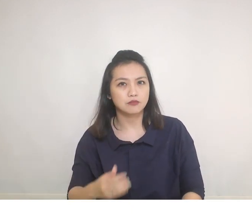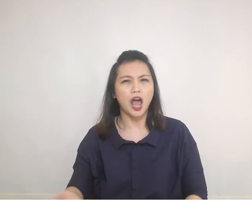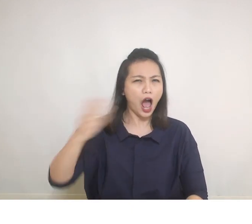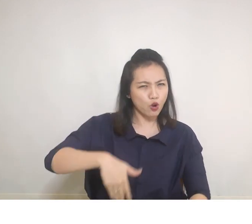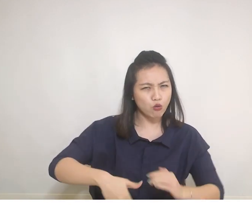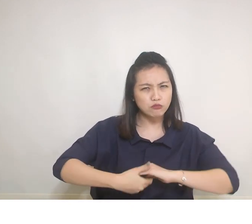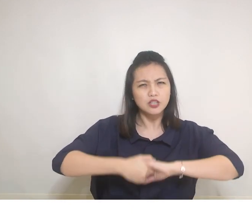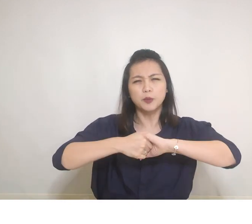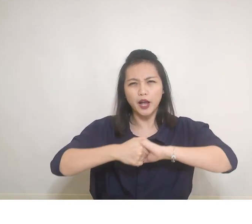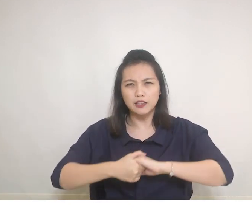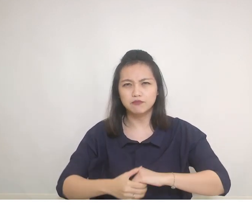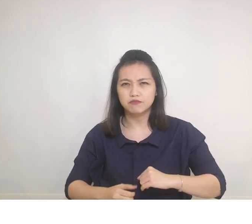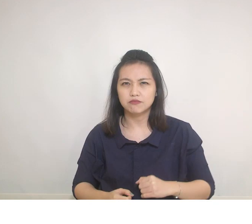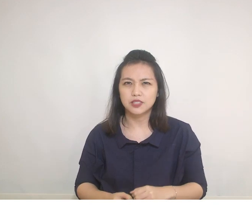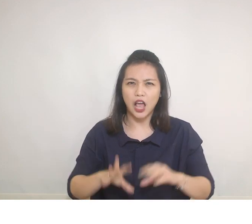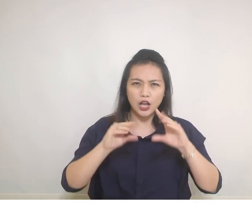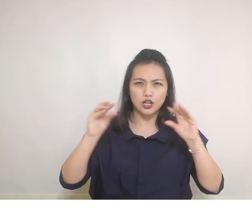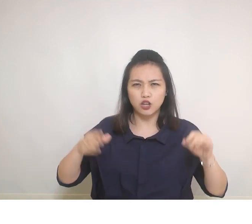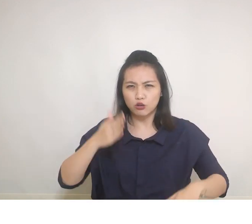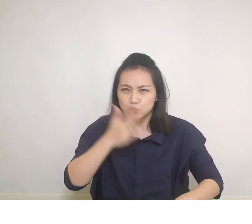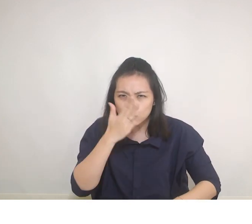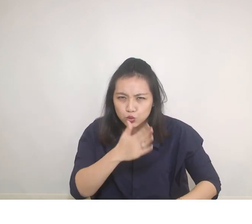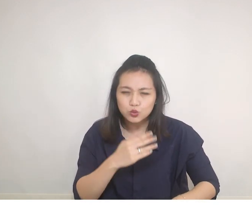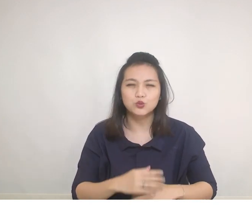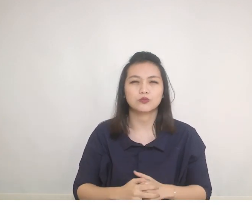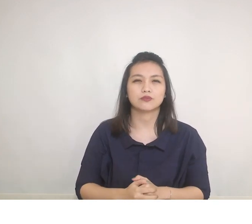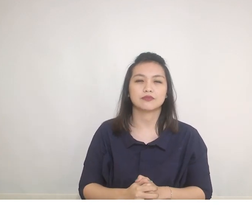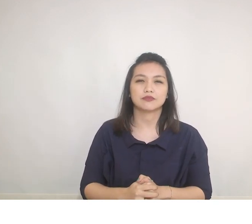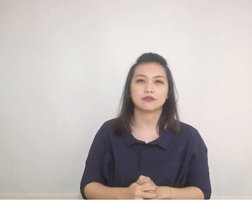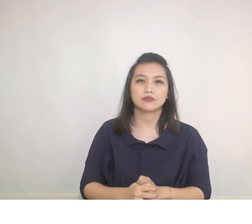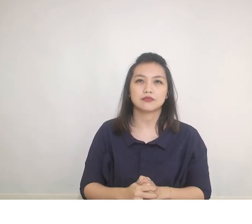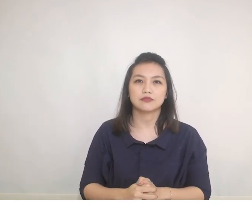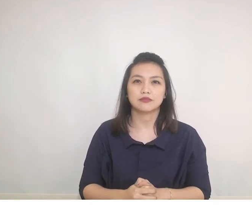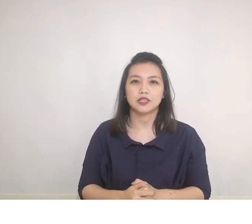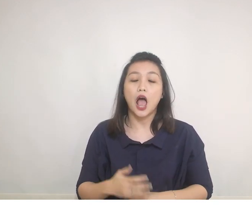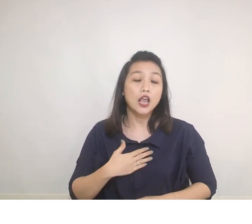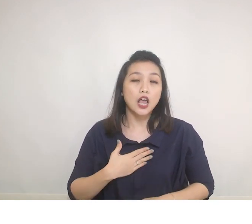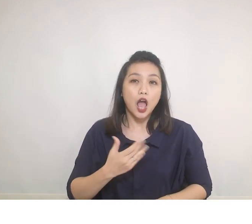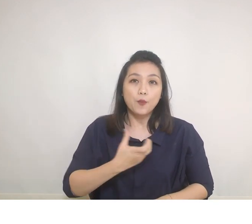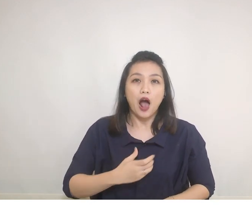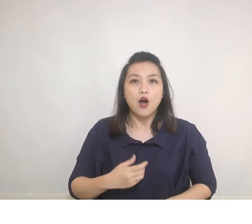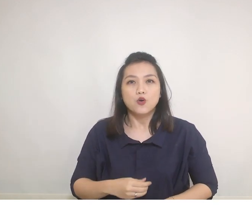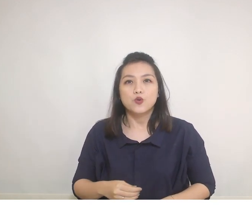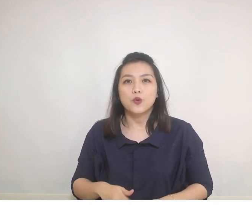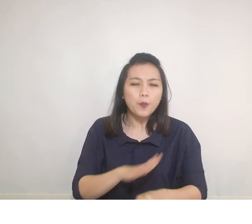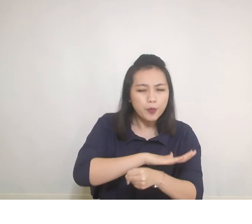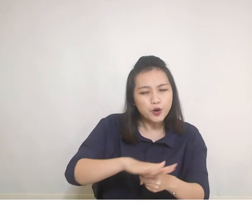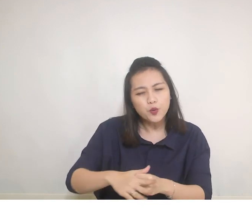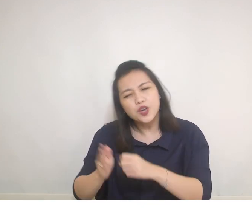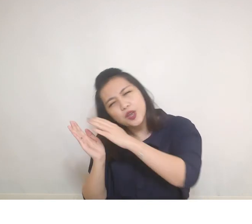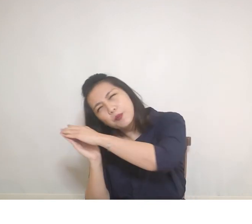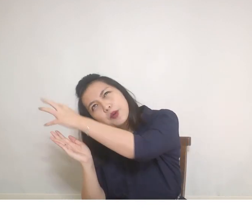gitu, bareng-bareng. Dan satu titik itu membuat saya itu, saya berpikir, wah saya mau wujudkan angan-angan saya ini. Gitu.